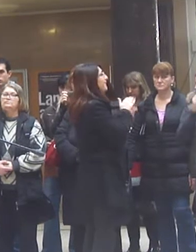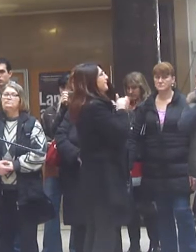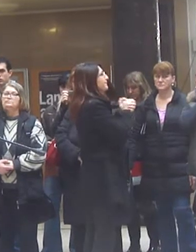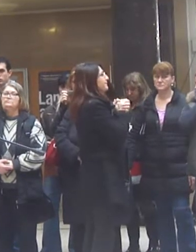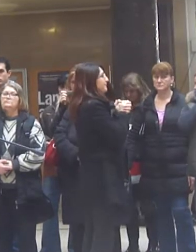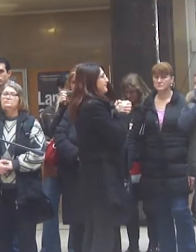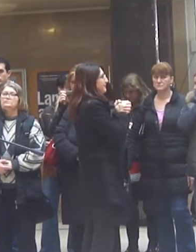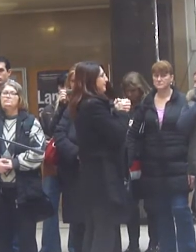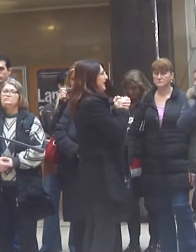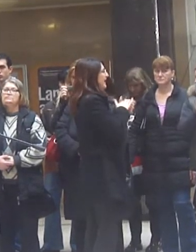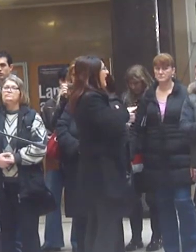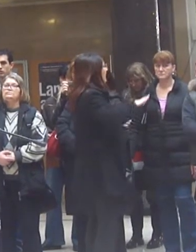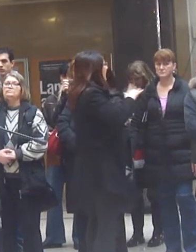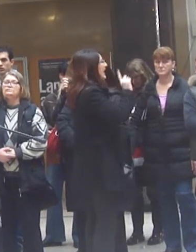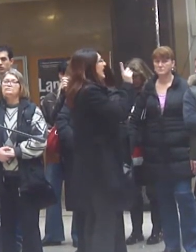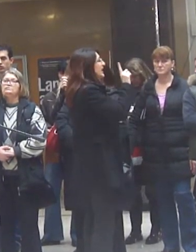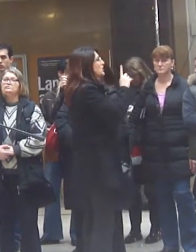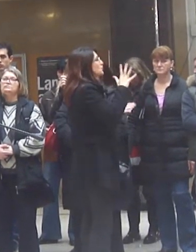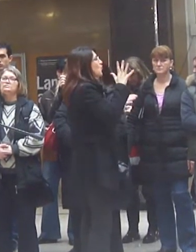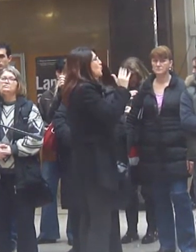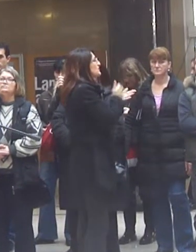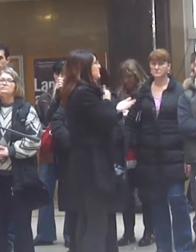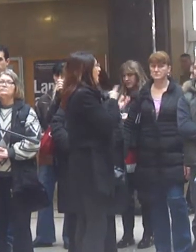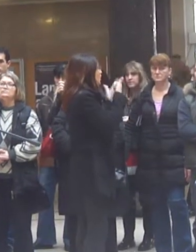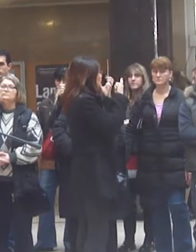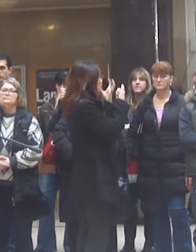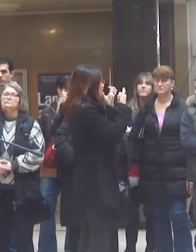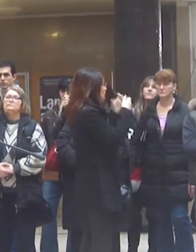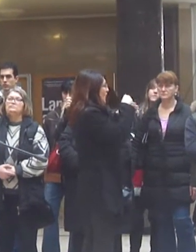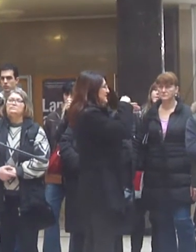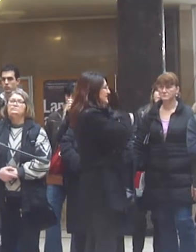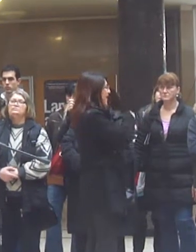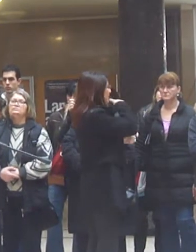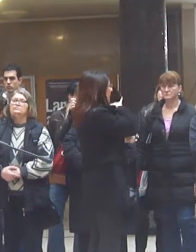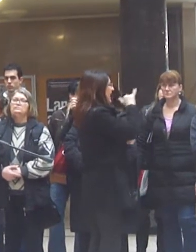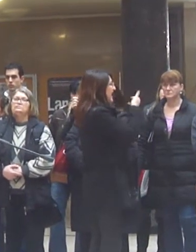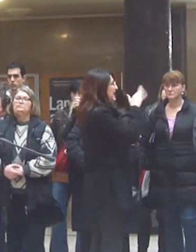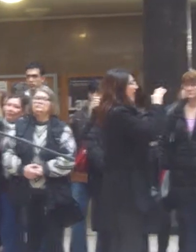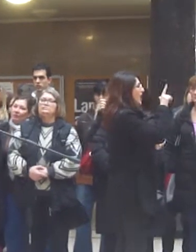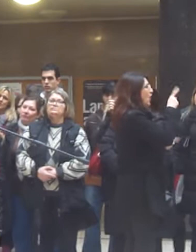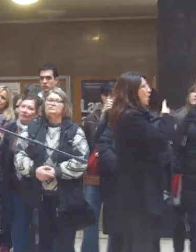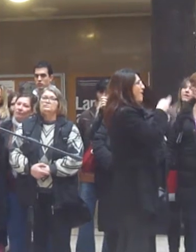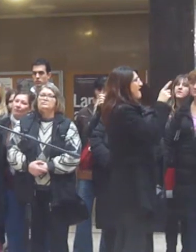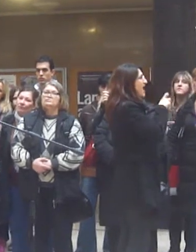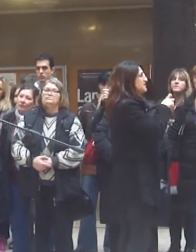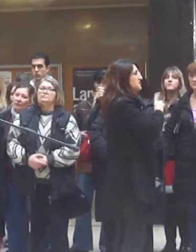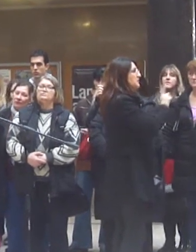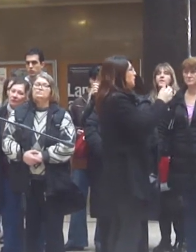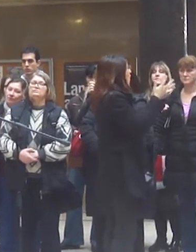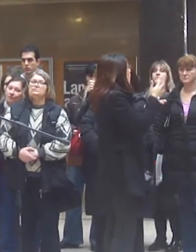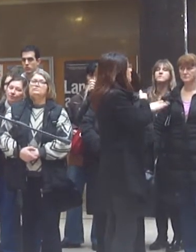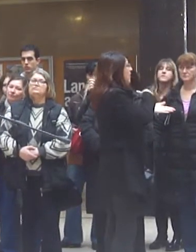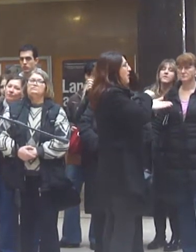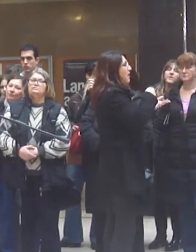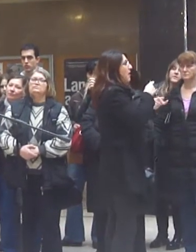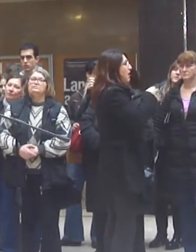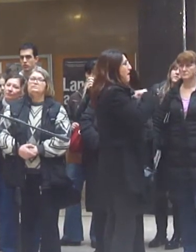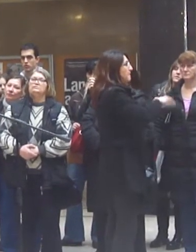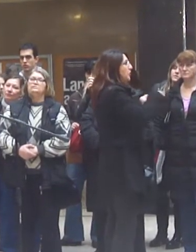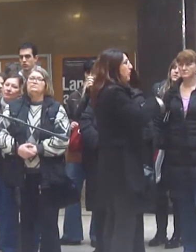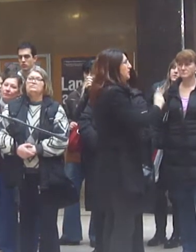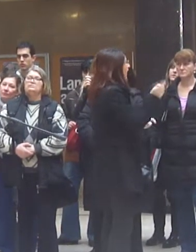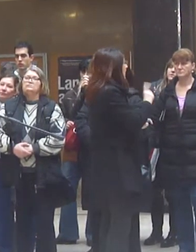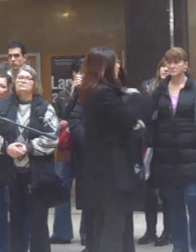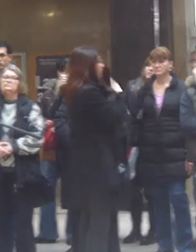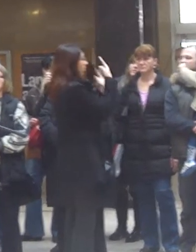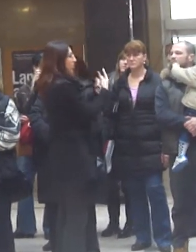prijatelji nisu uspjeli 600 stanova u Jelkovcu i Sopnici niti prodati, niti iznajmiti zadnje 4 godine. A od tih 600